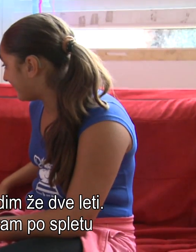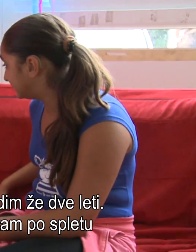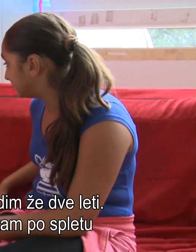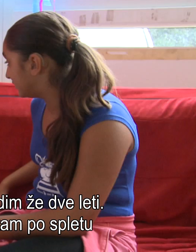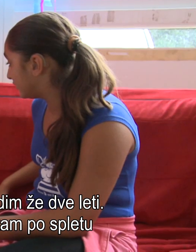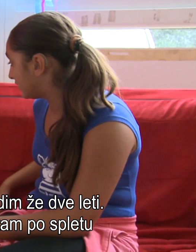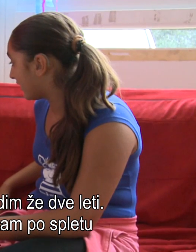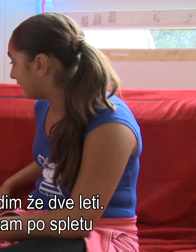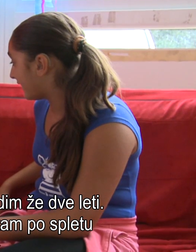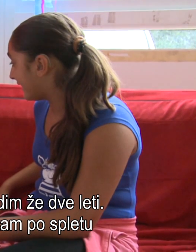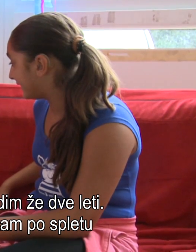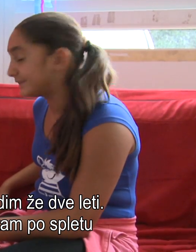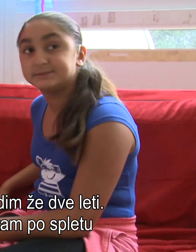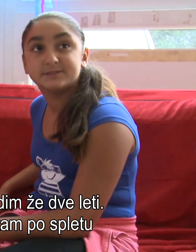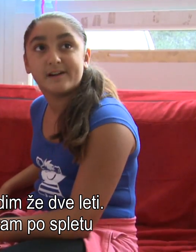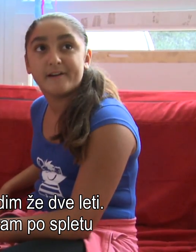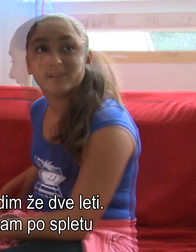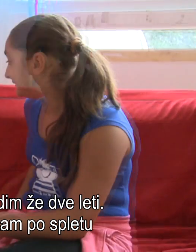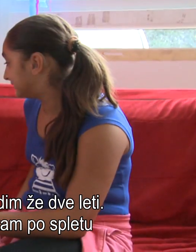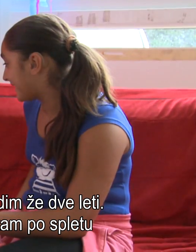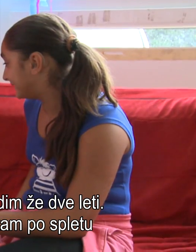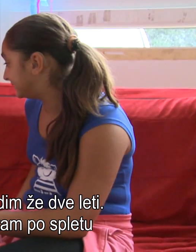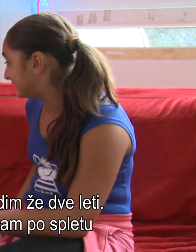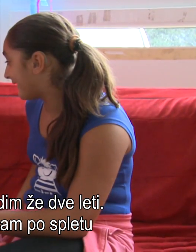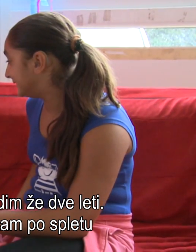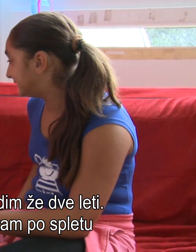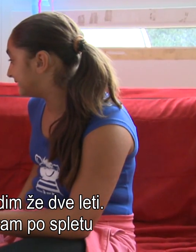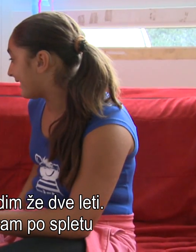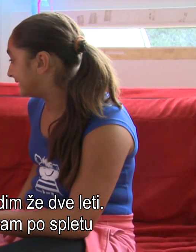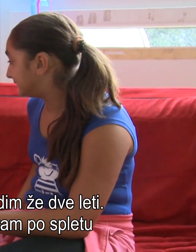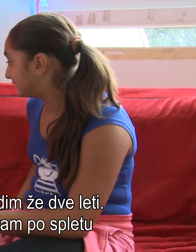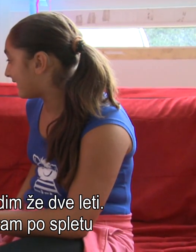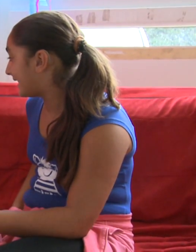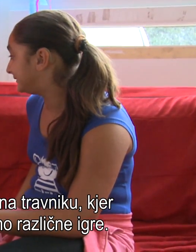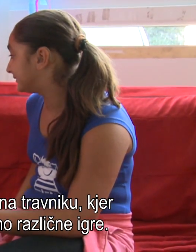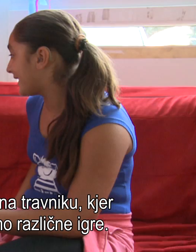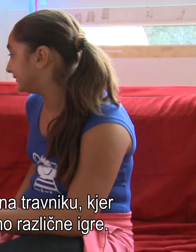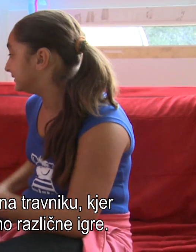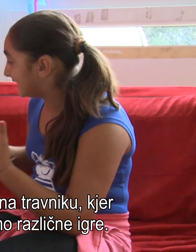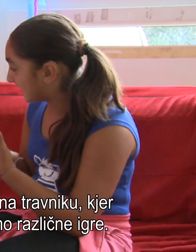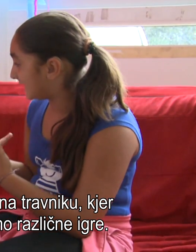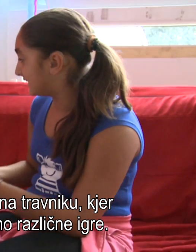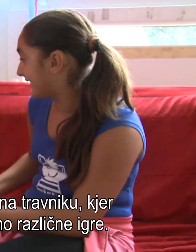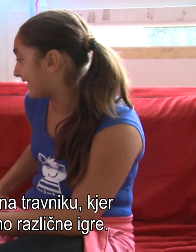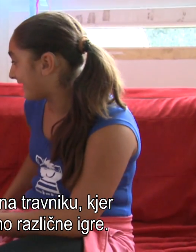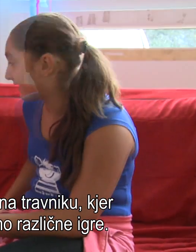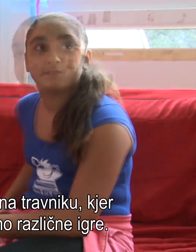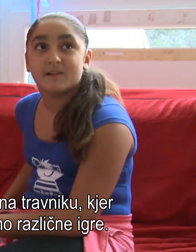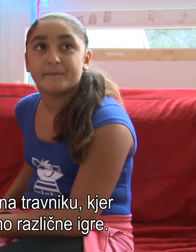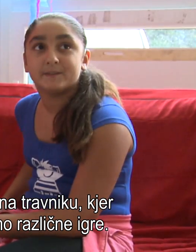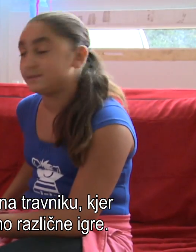Jaz sem tukaj že 2 leti. Rada tukaj igram računalnik,